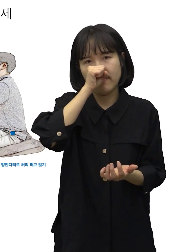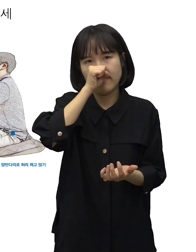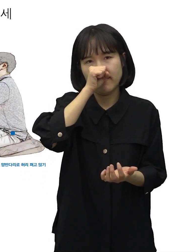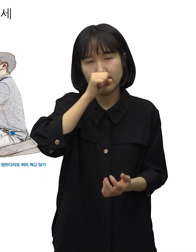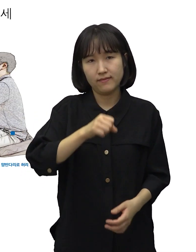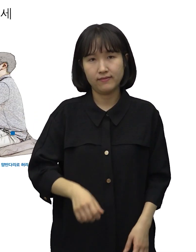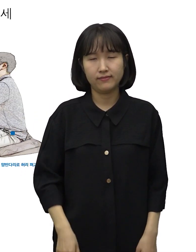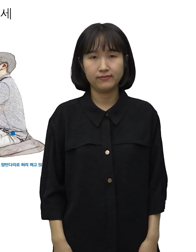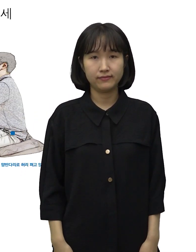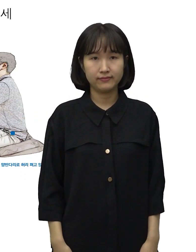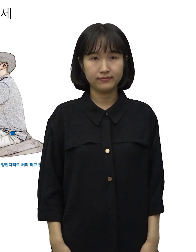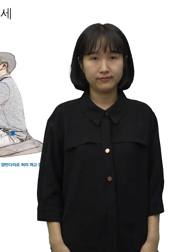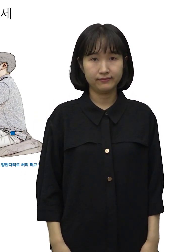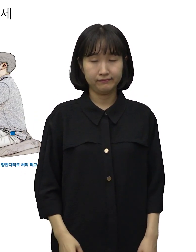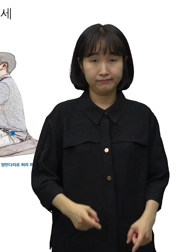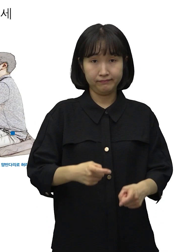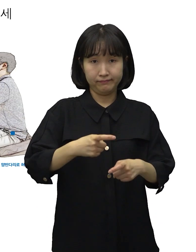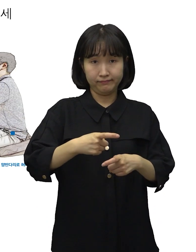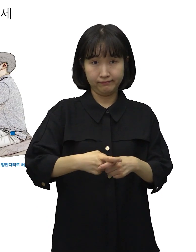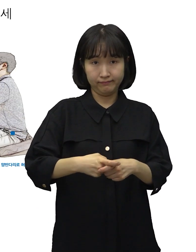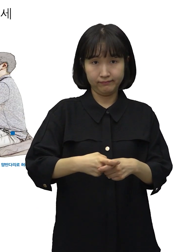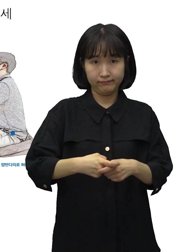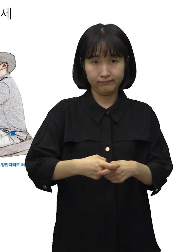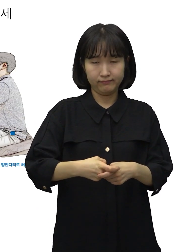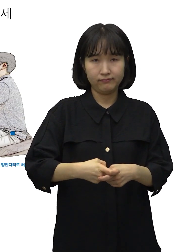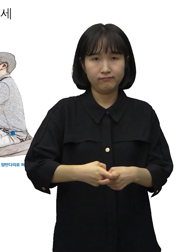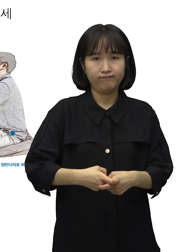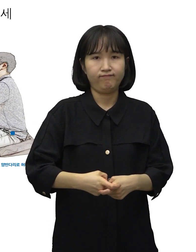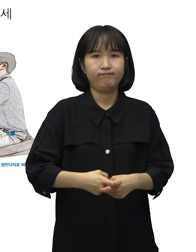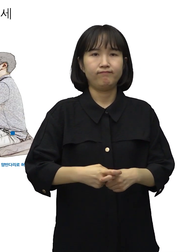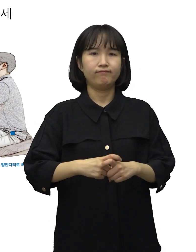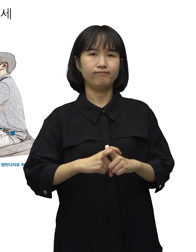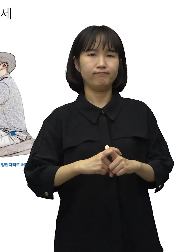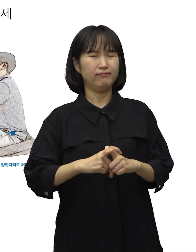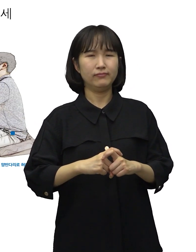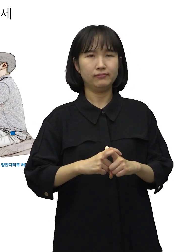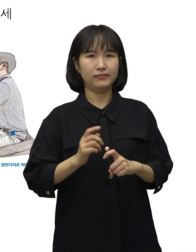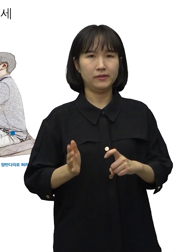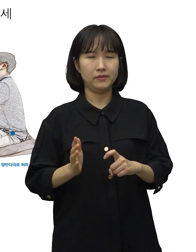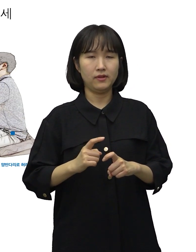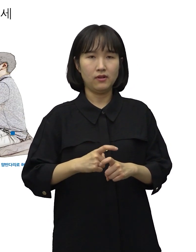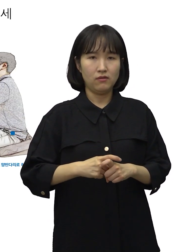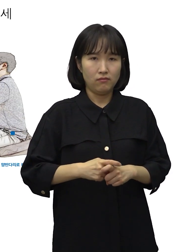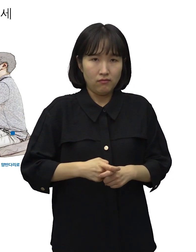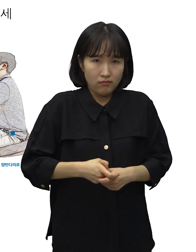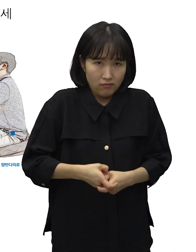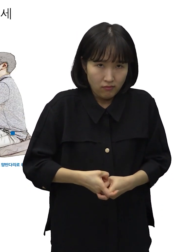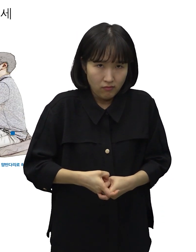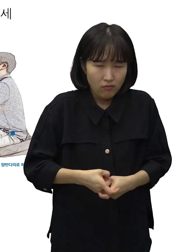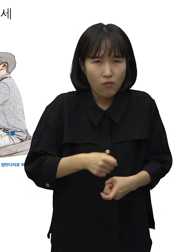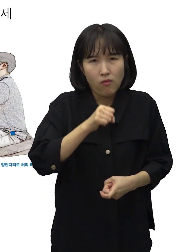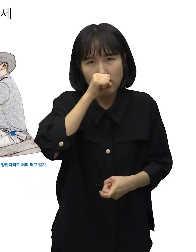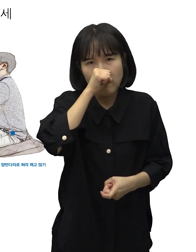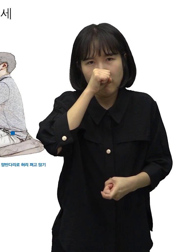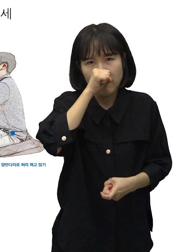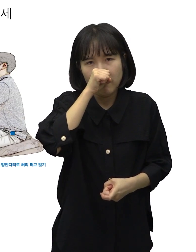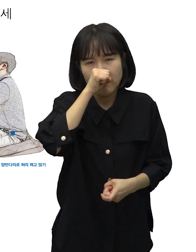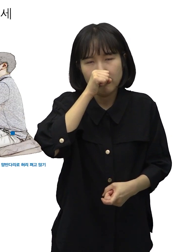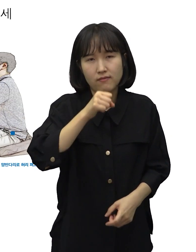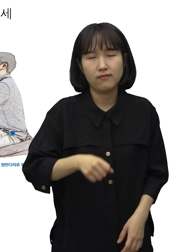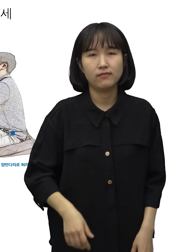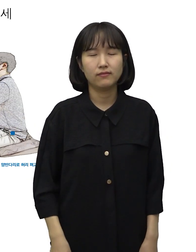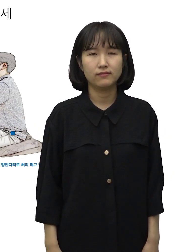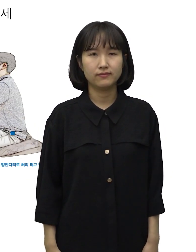엉덩이 아래에 방석을 받치고 양반다리로 허리를 펴고 앉고 무릎이 골반보다